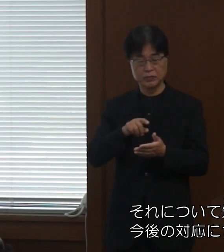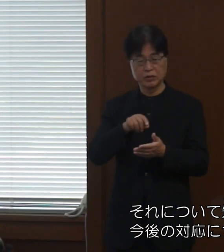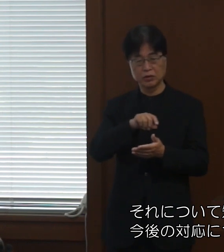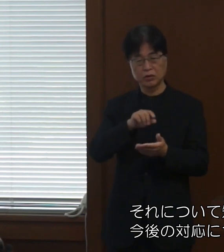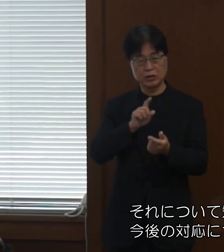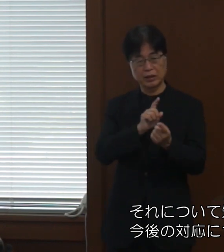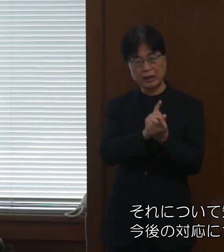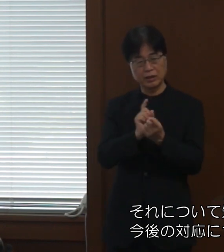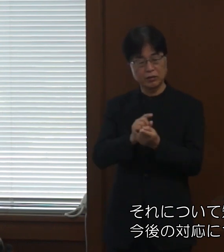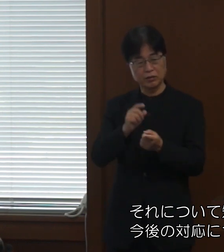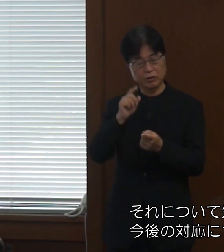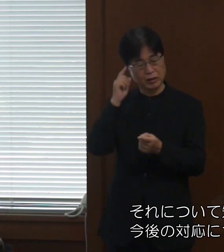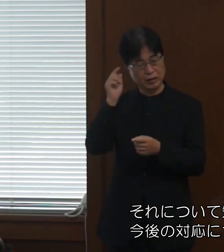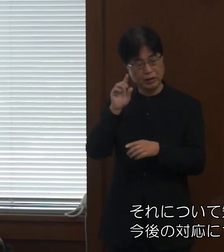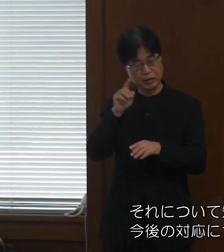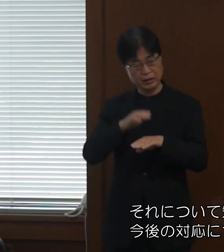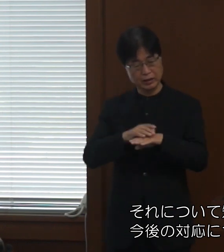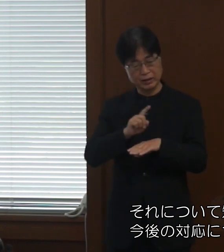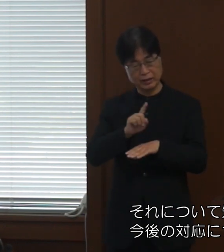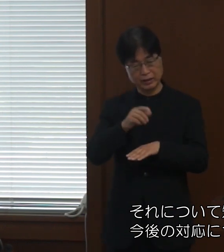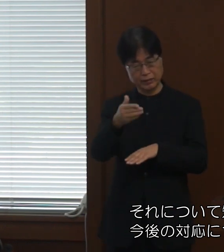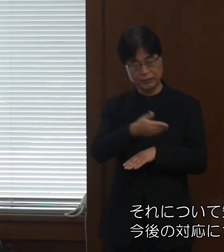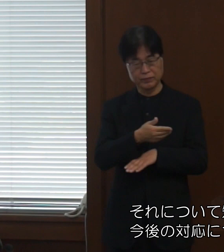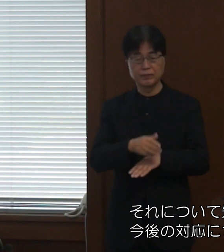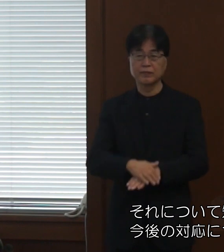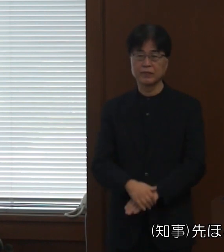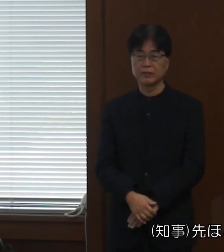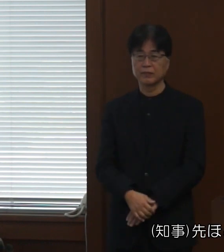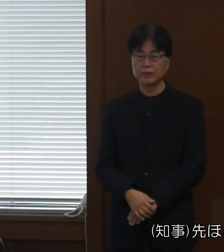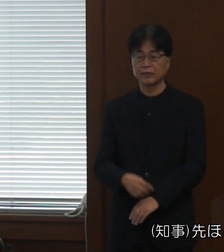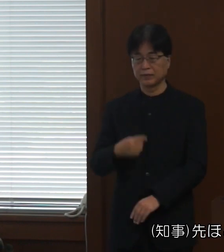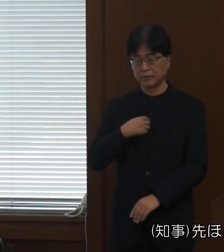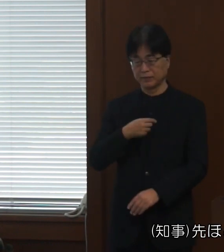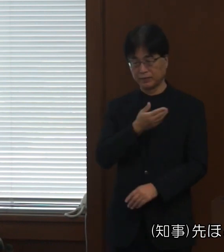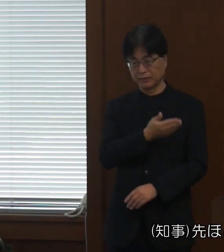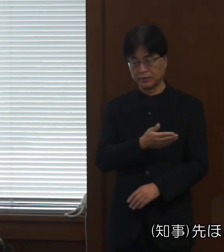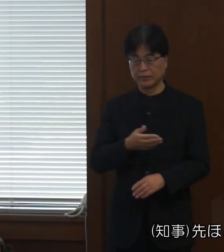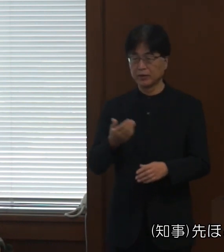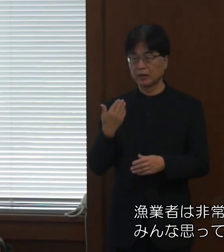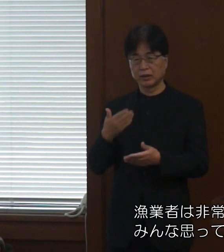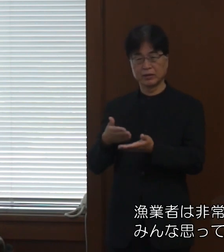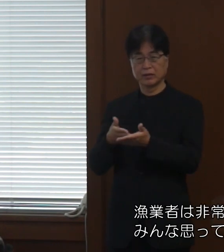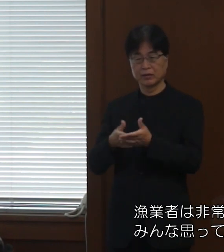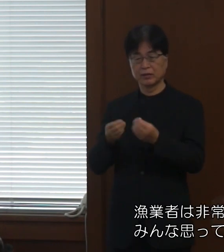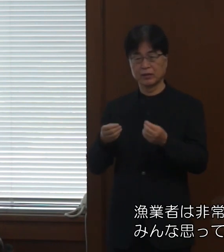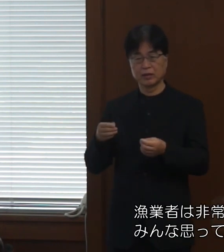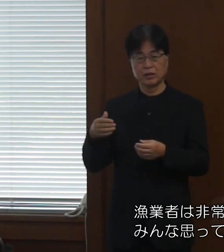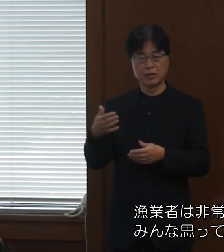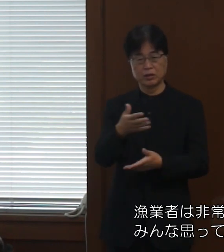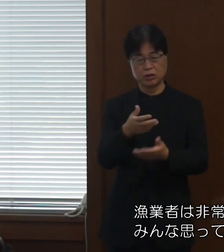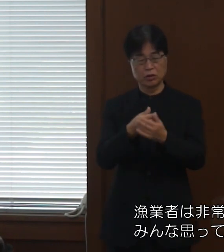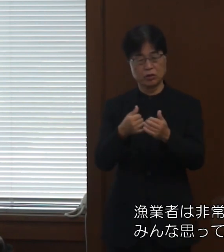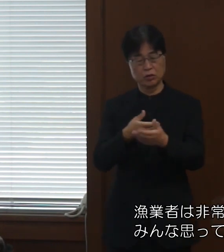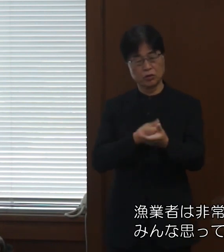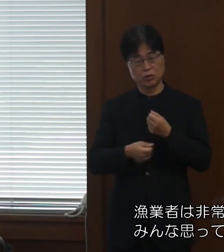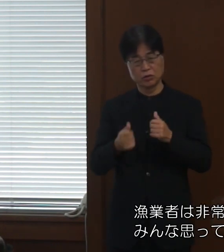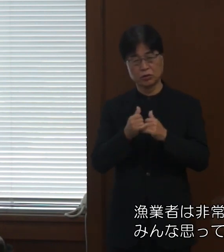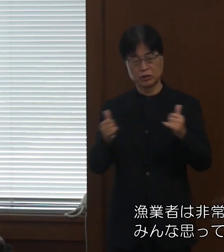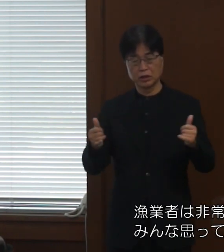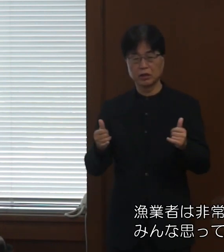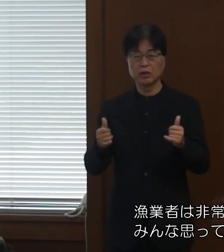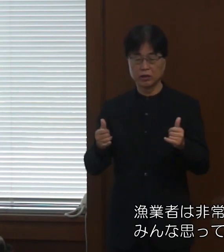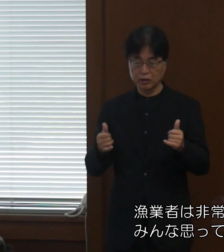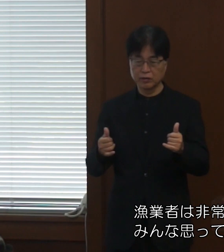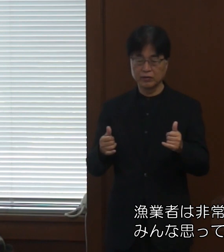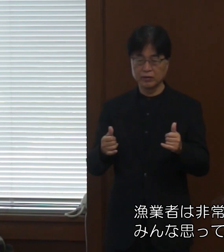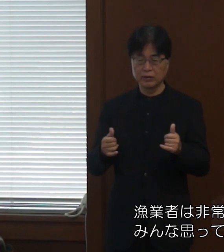について教えてください非常に先ほど申し上げたように漁業者は非常に厳しい